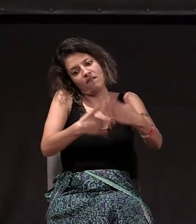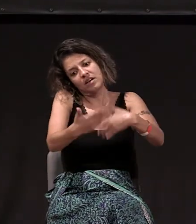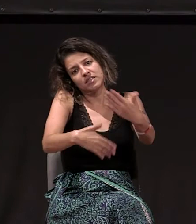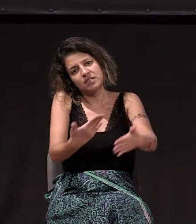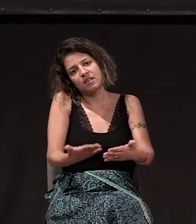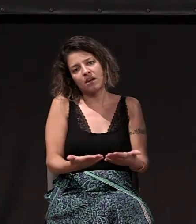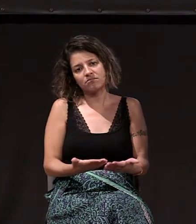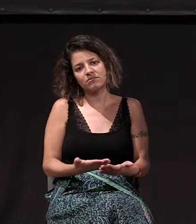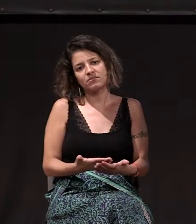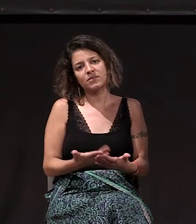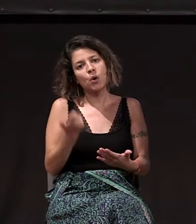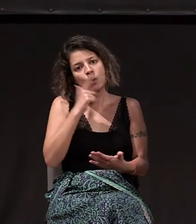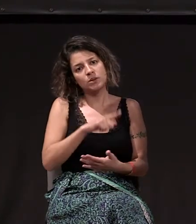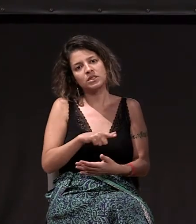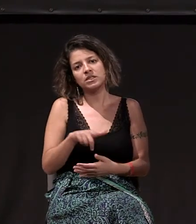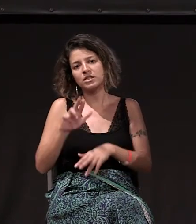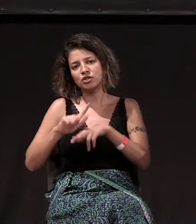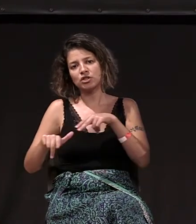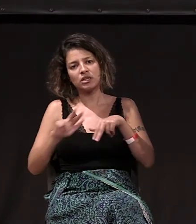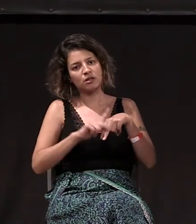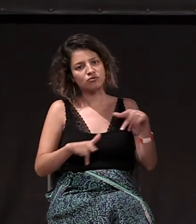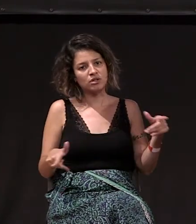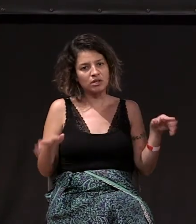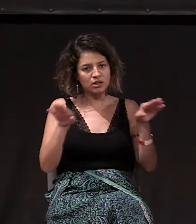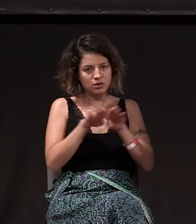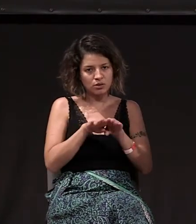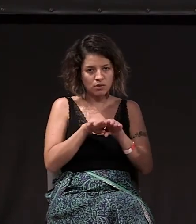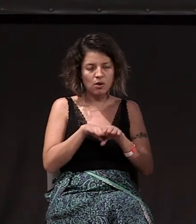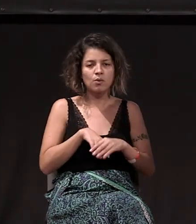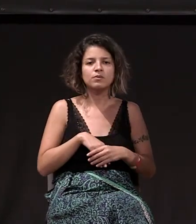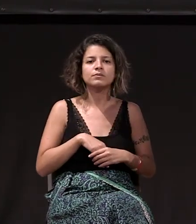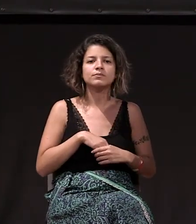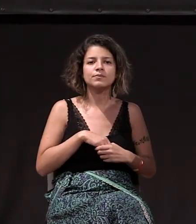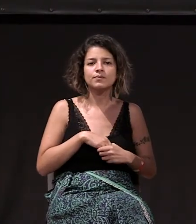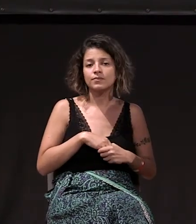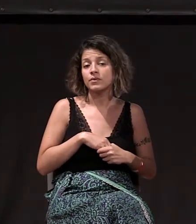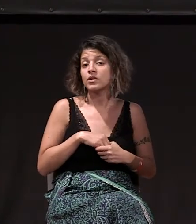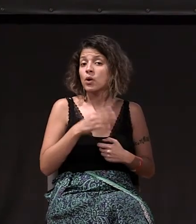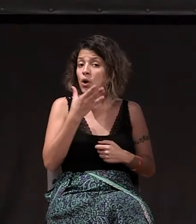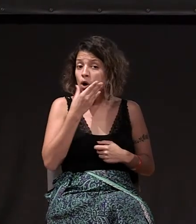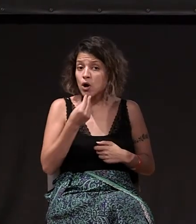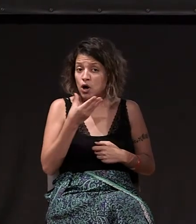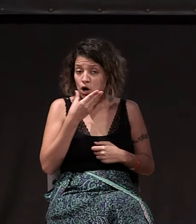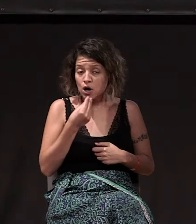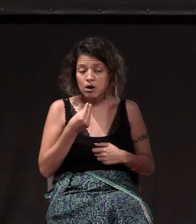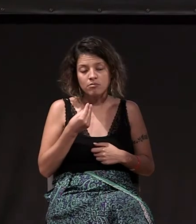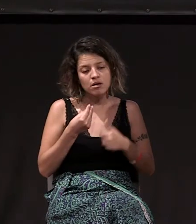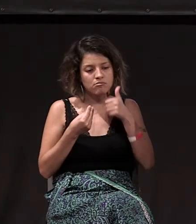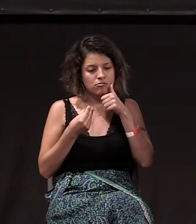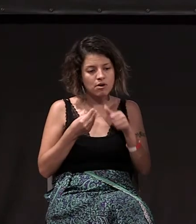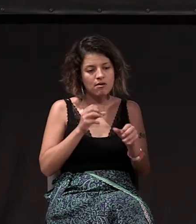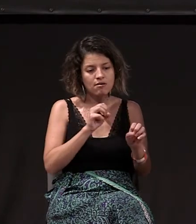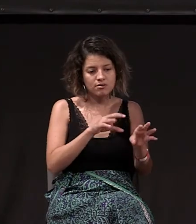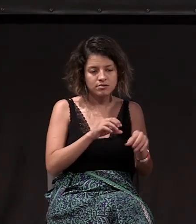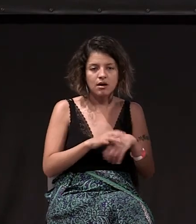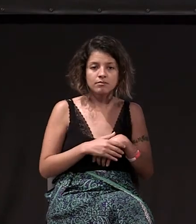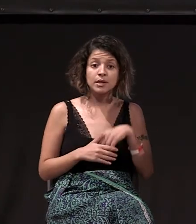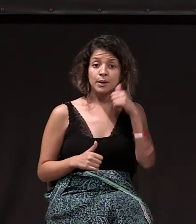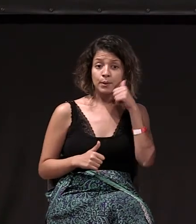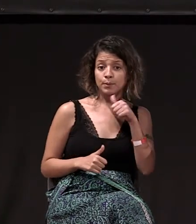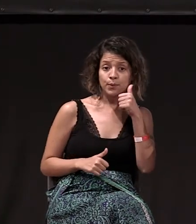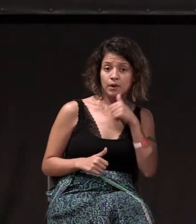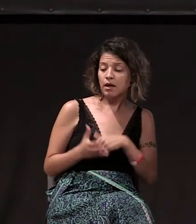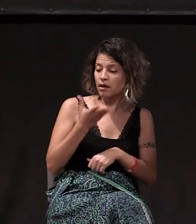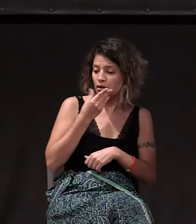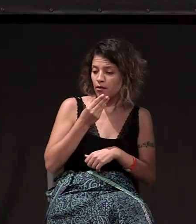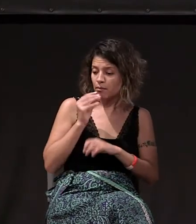coerente e avançar para a igualdade de gênero. Então, não é problema o homem trabalhar com as mulheres e a mulher também trabalhar com homens, ou o homem trabalhar